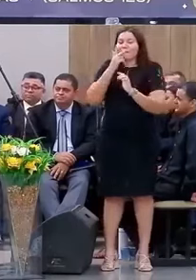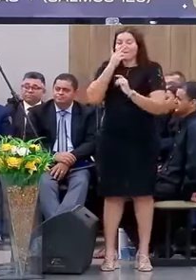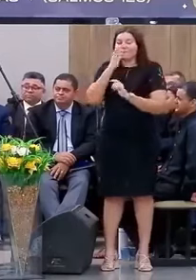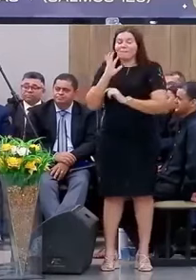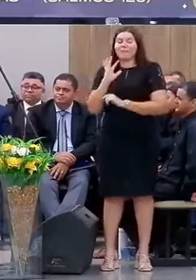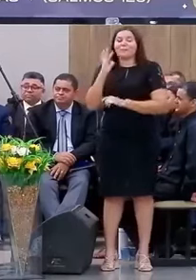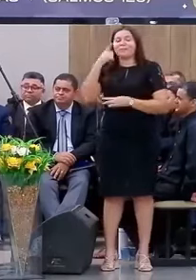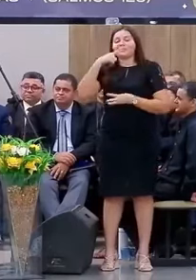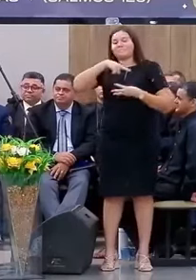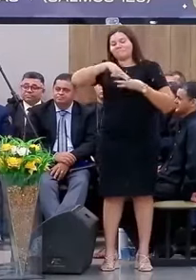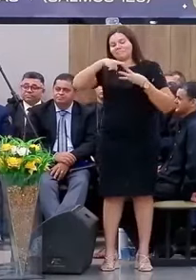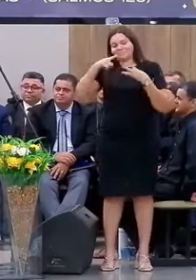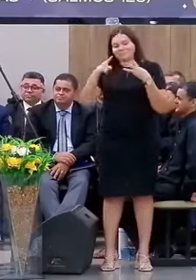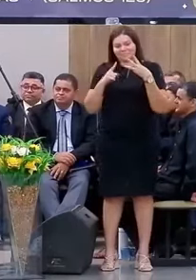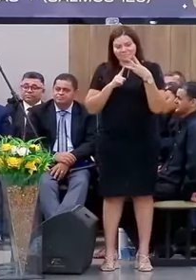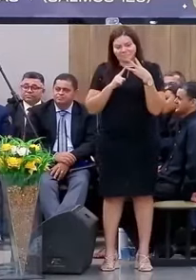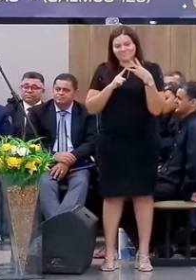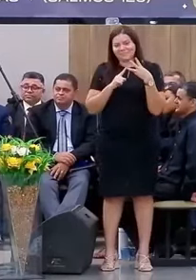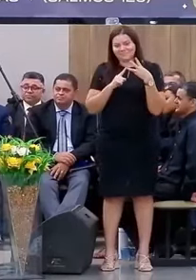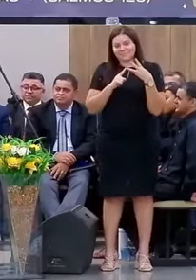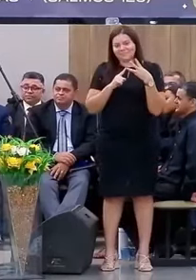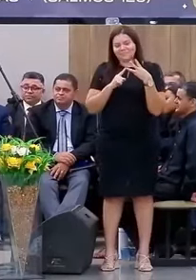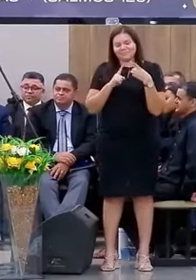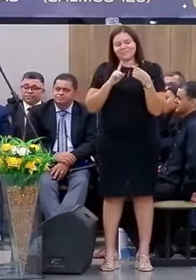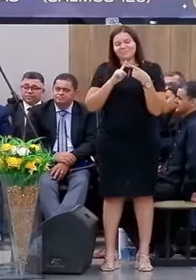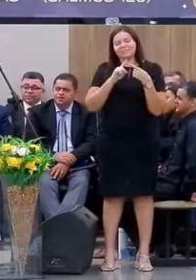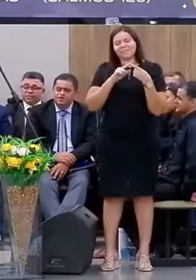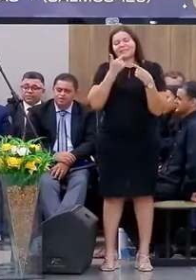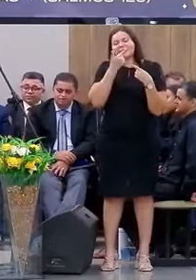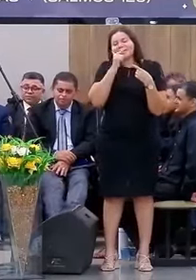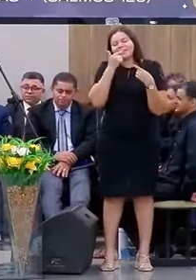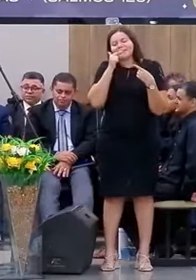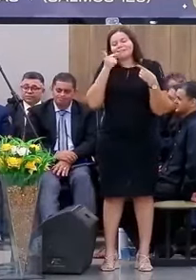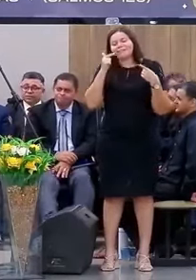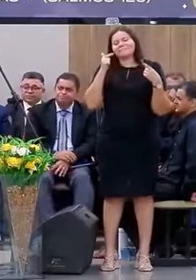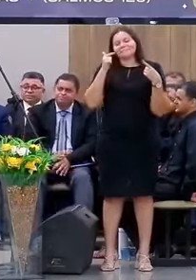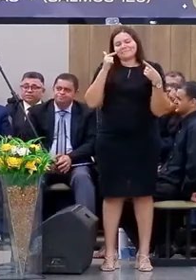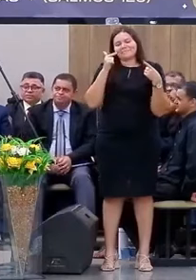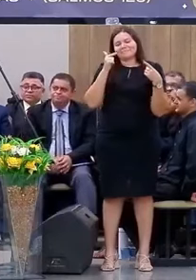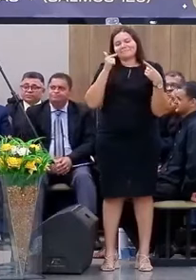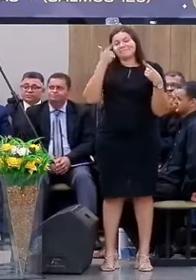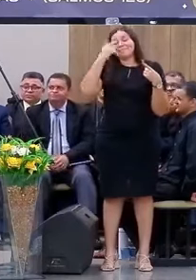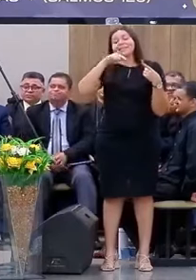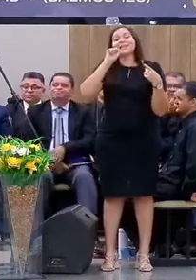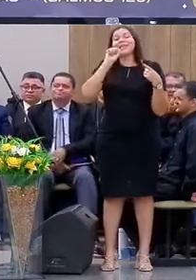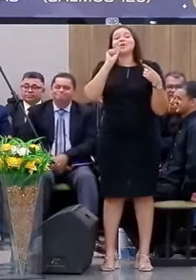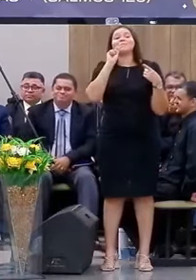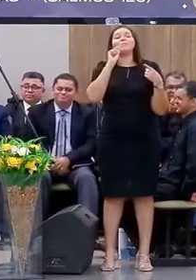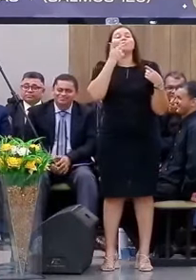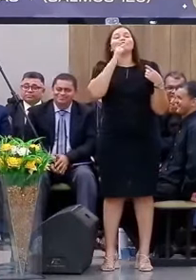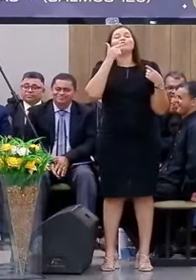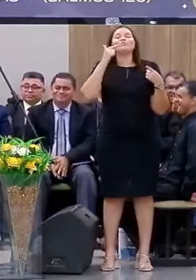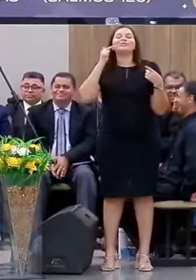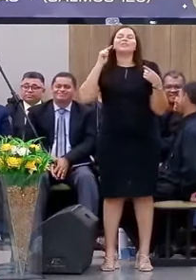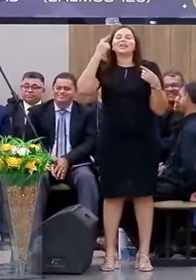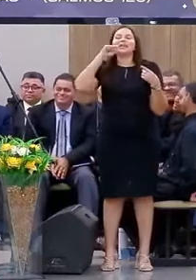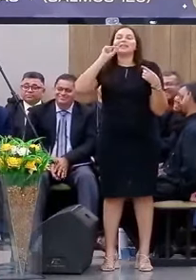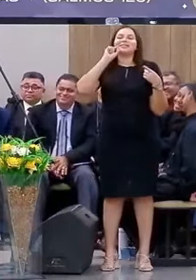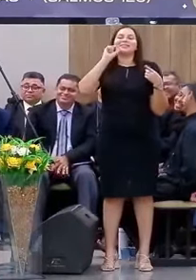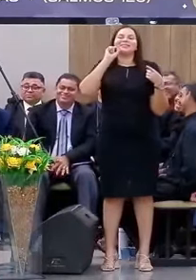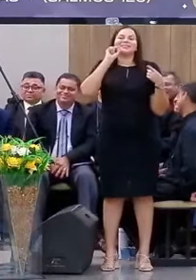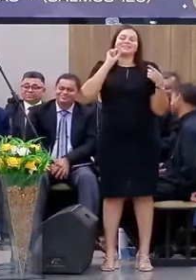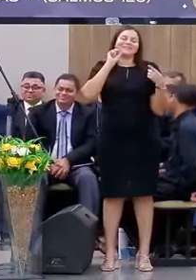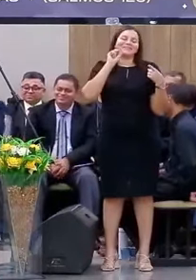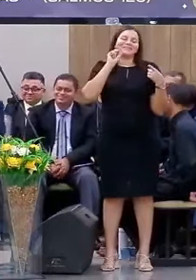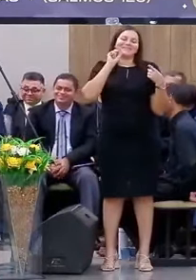as coisas. Olha aí. Olha o verso 2. A nossa boca se encheu de... Bora, quem pode abrir a boca e dar riso aí? Cadê vocês?